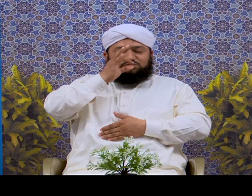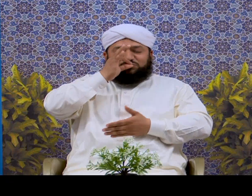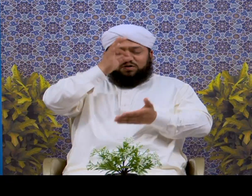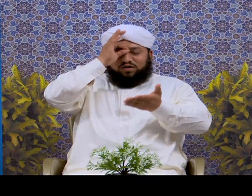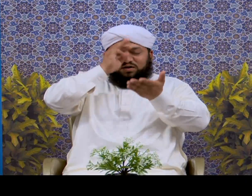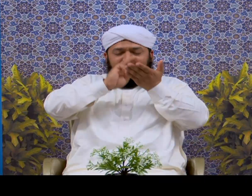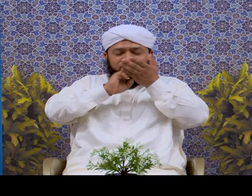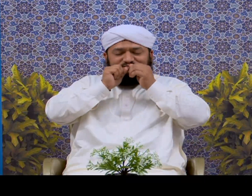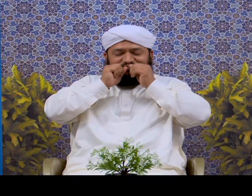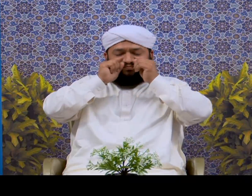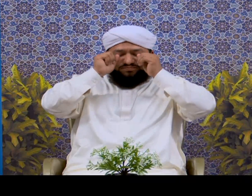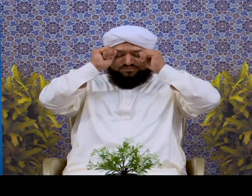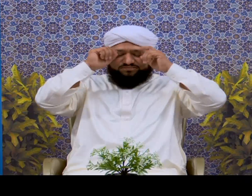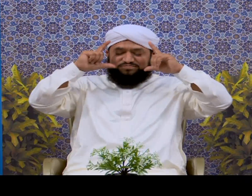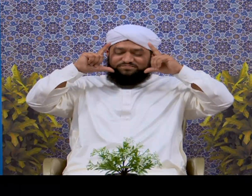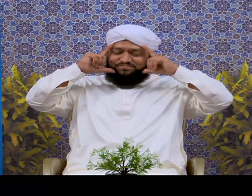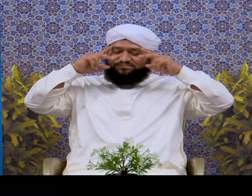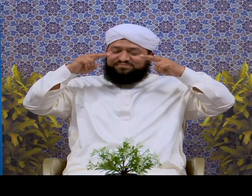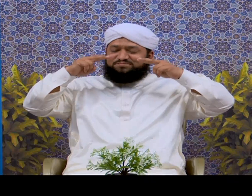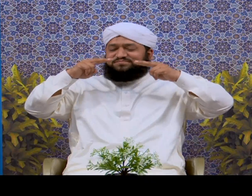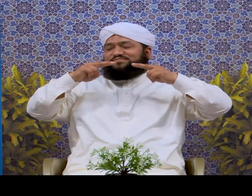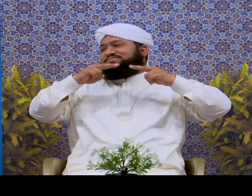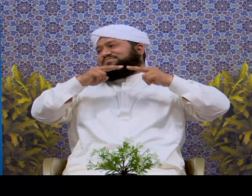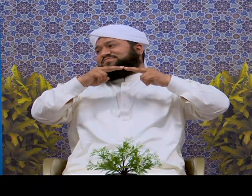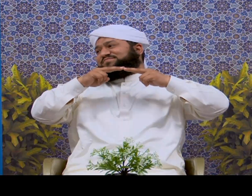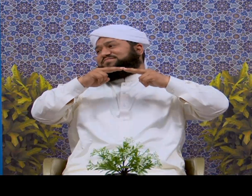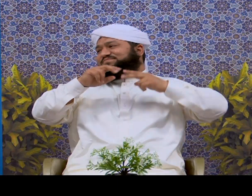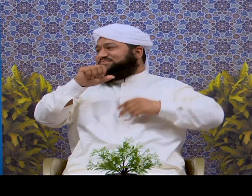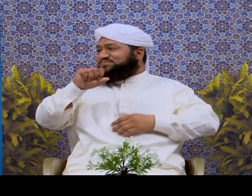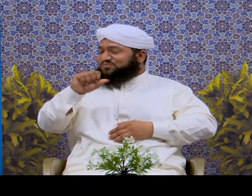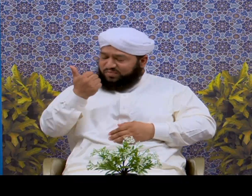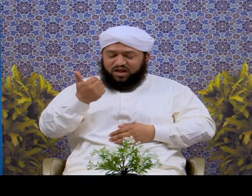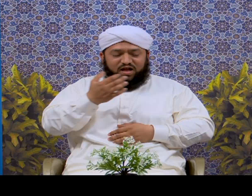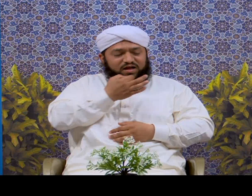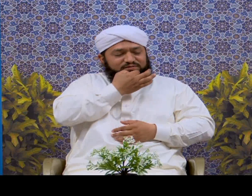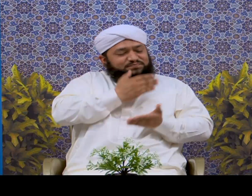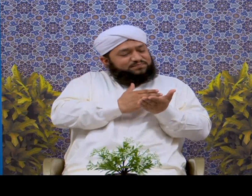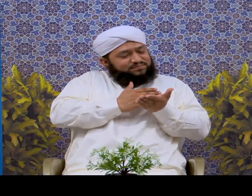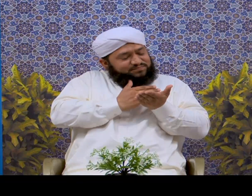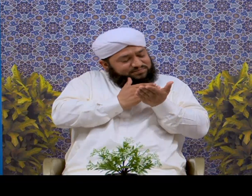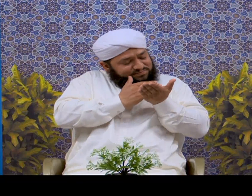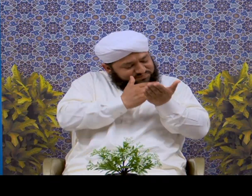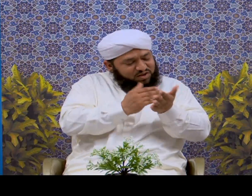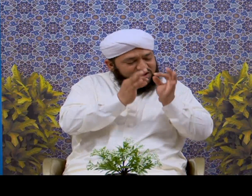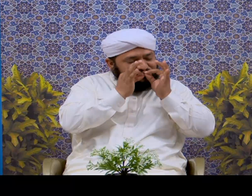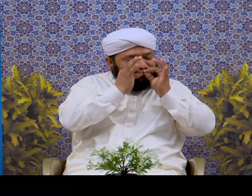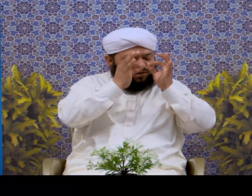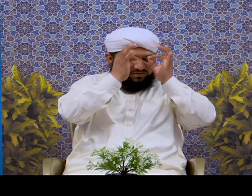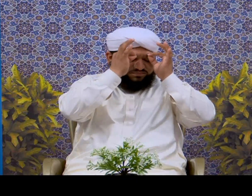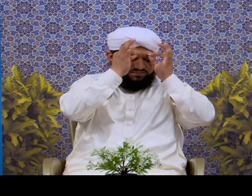وآلہ وسلم کی زیارت نصیب ہوئی۔ میں نے عرض کیا یا رسول اللہ صلی اللہ علیہ وآلہ وصحبہ وسلم، مجھے